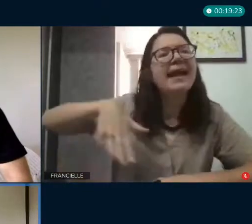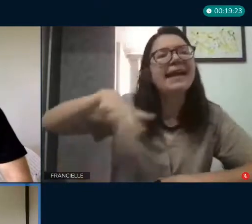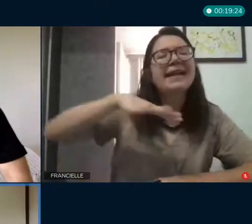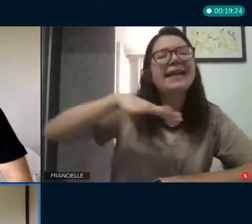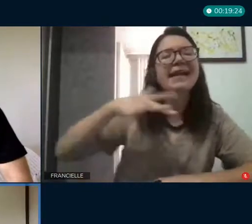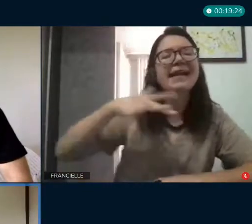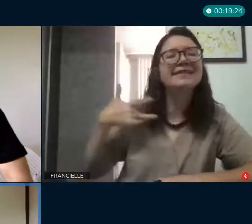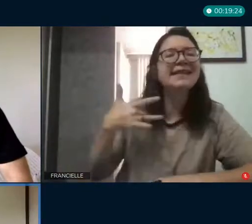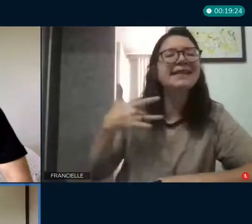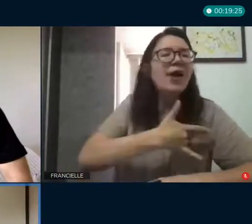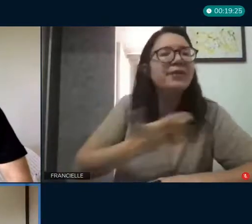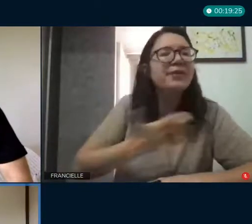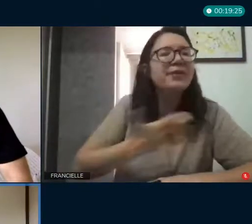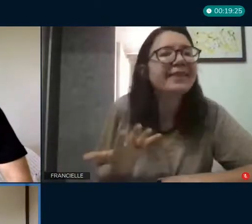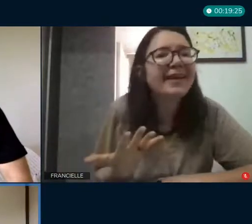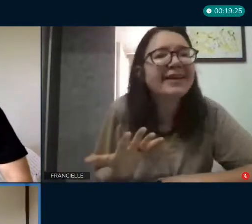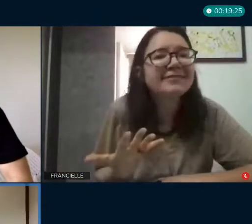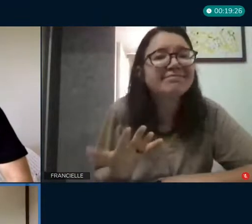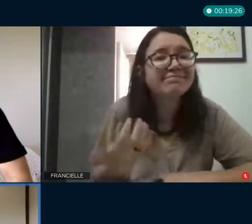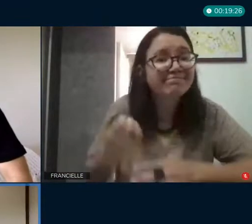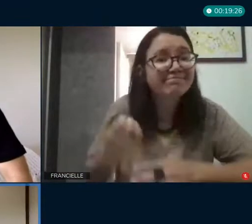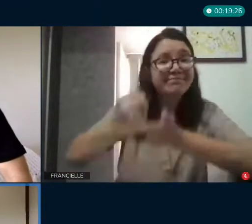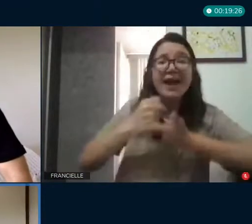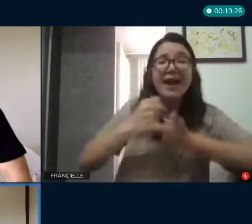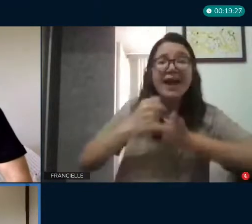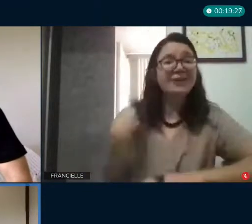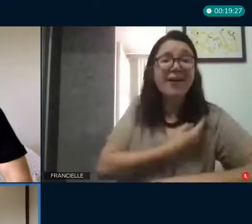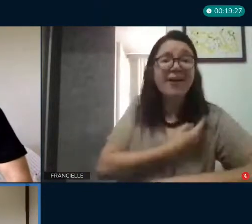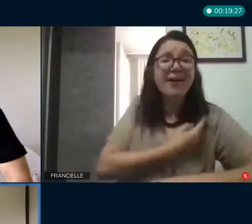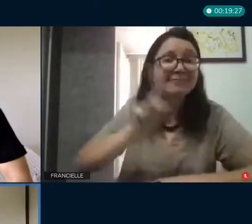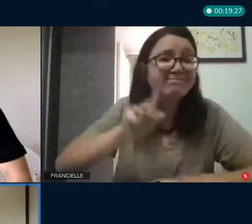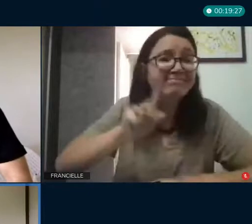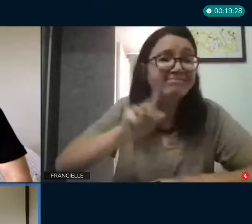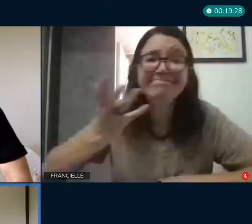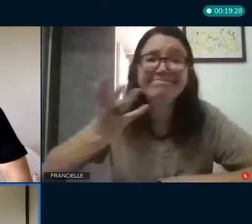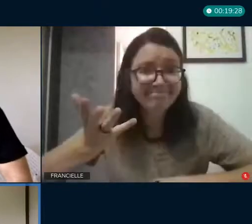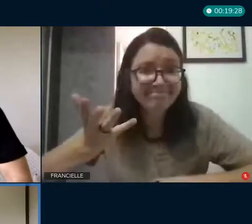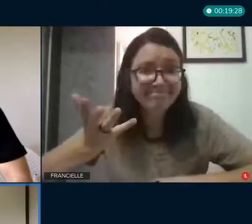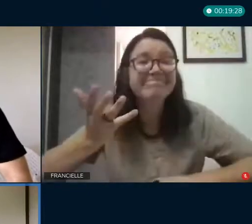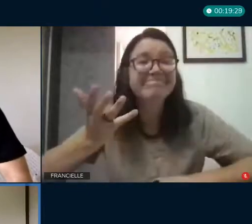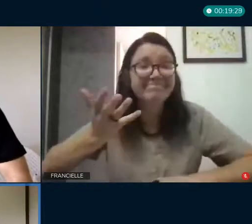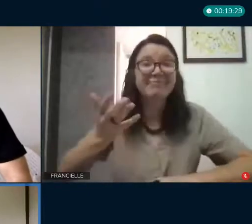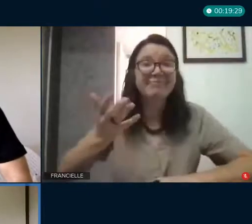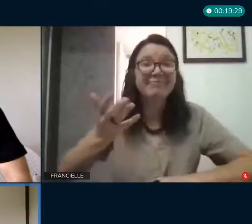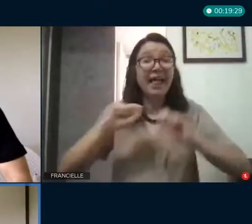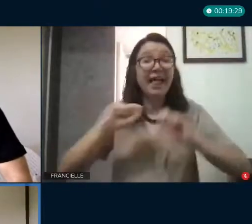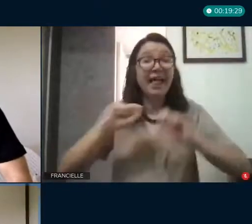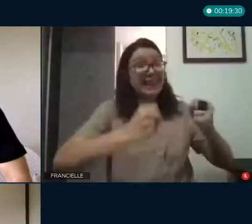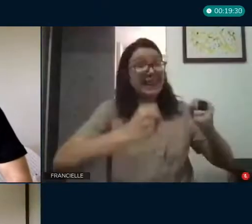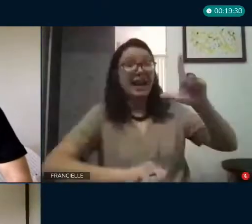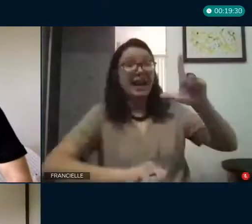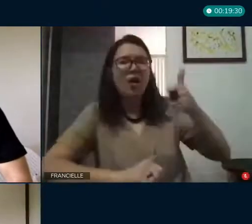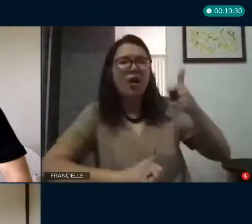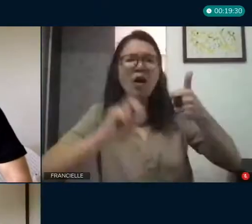E isso me faz pensar, por exemplo, na minha área, que é a área da saúde.